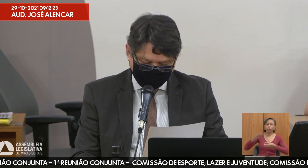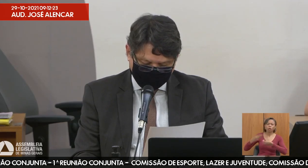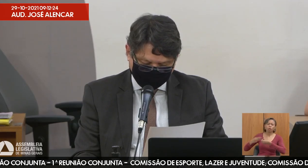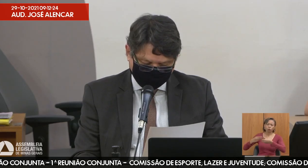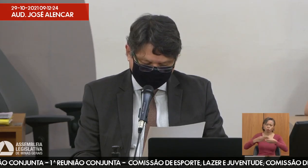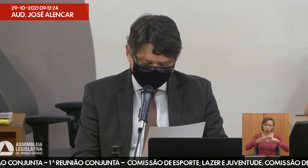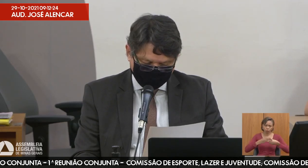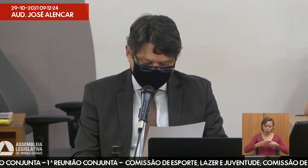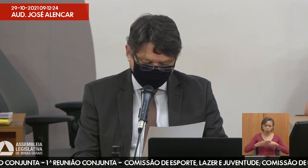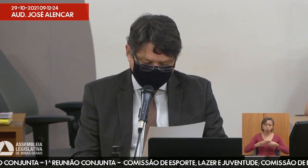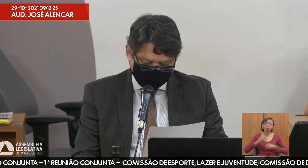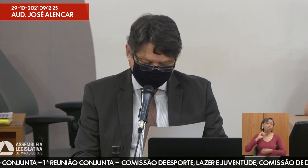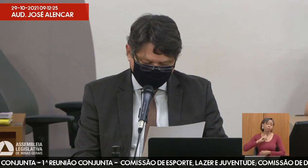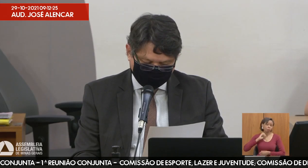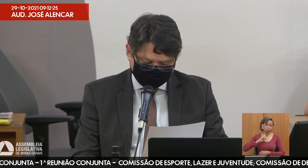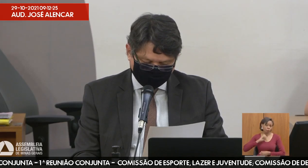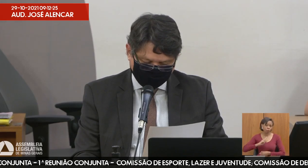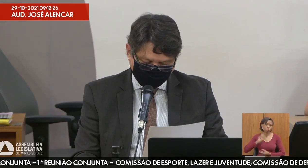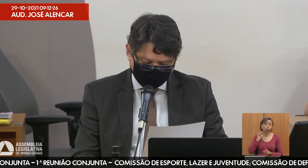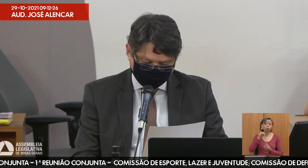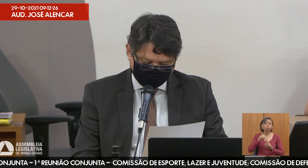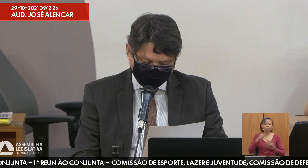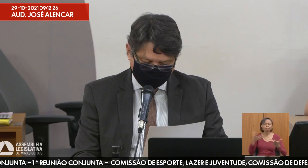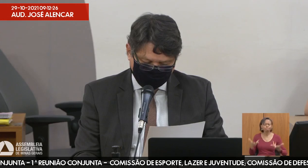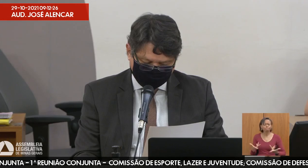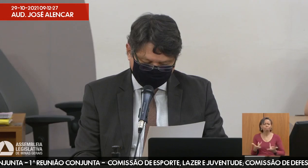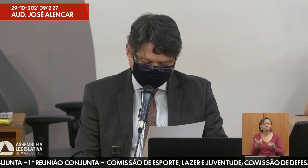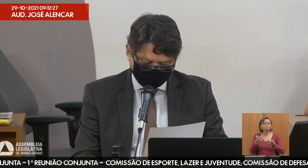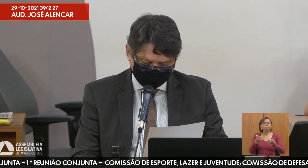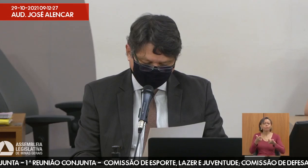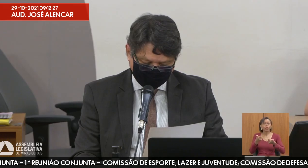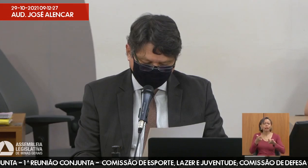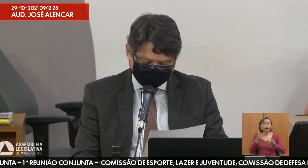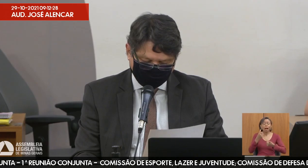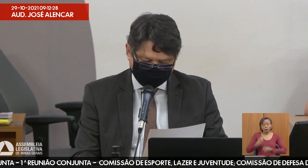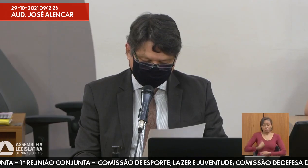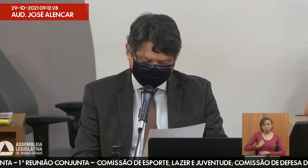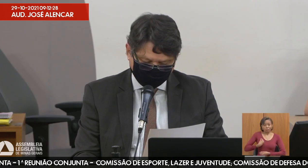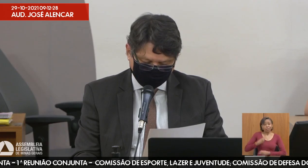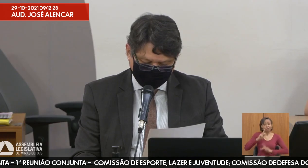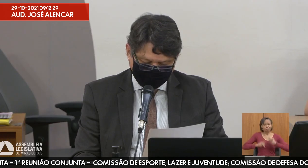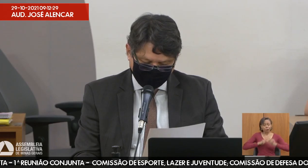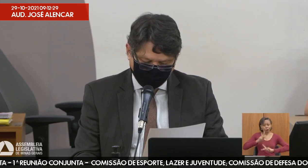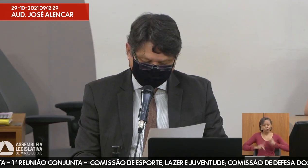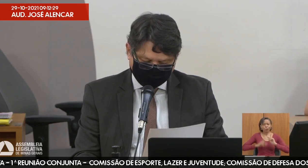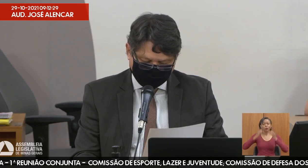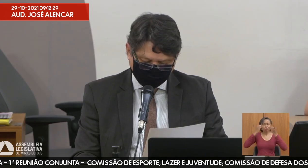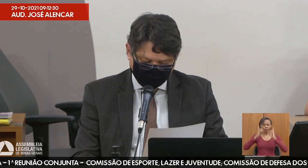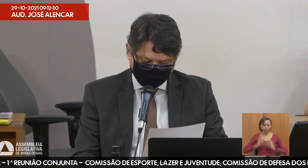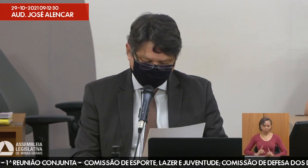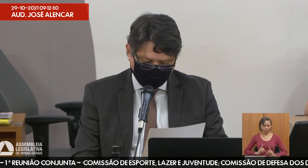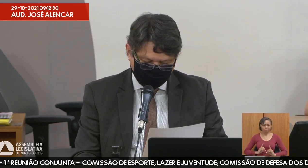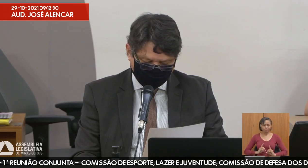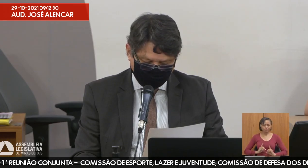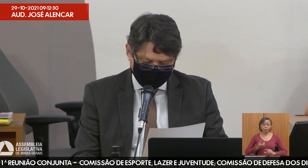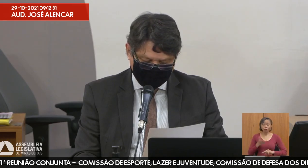para melhorar a vida das pessoas com deficiência, facilitando o acesso desse público